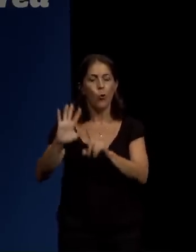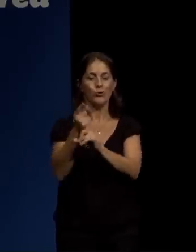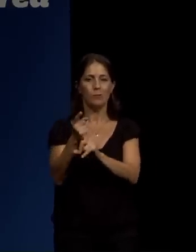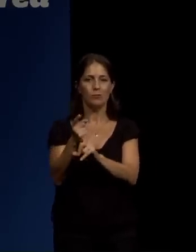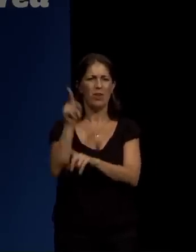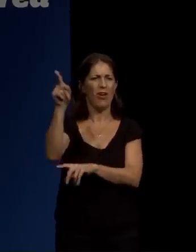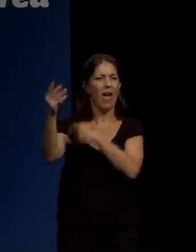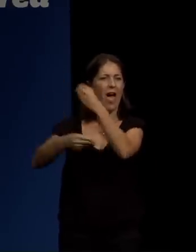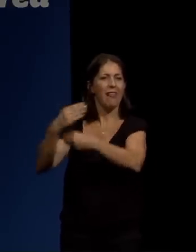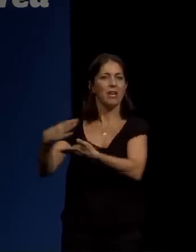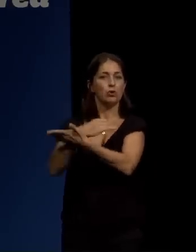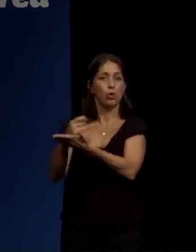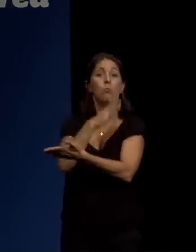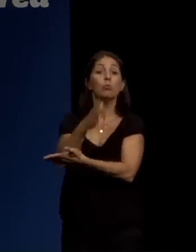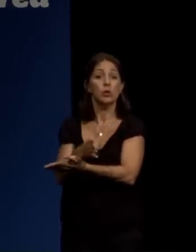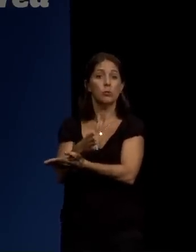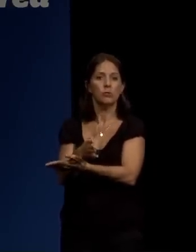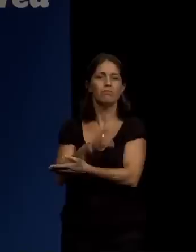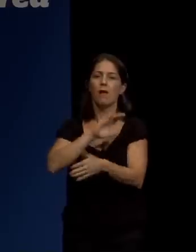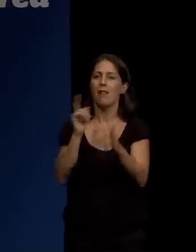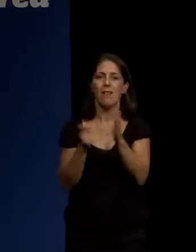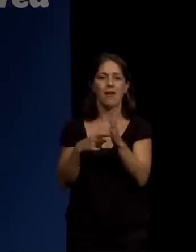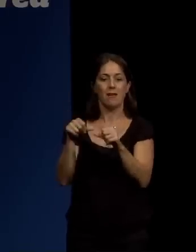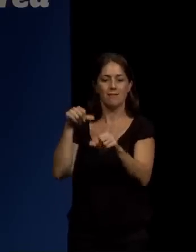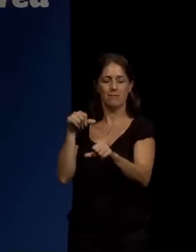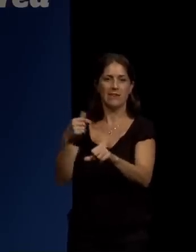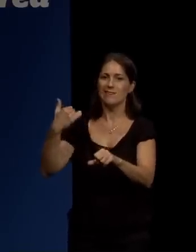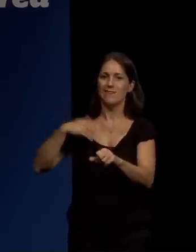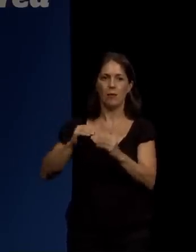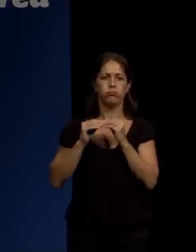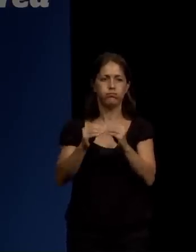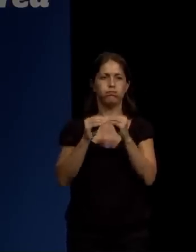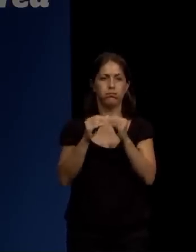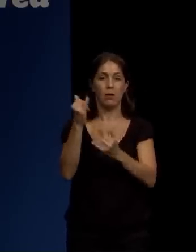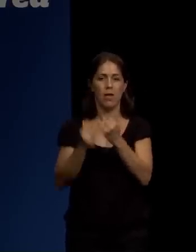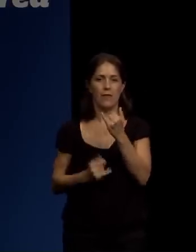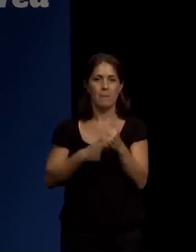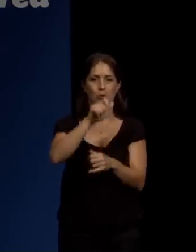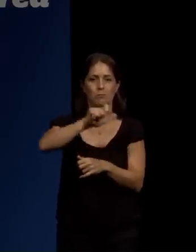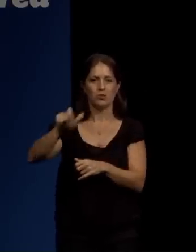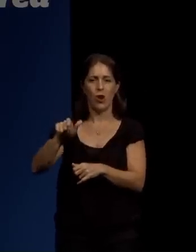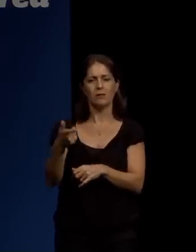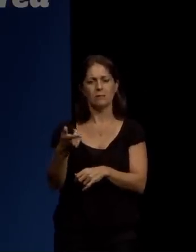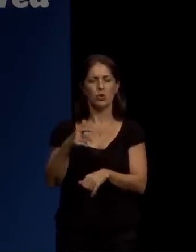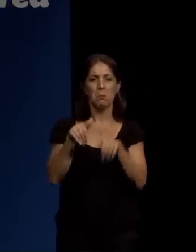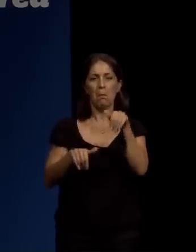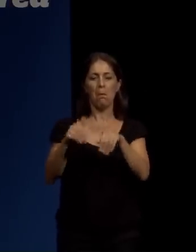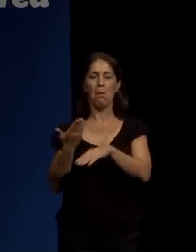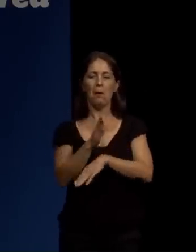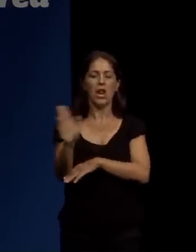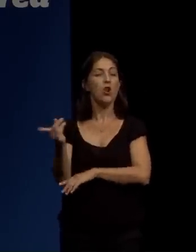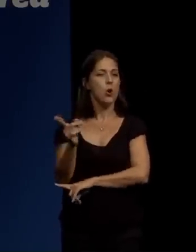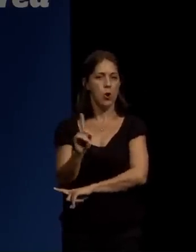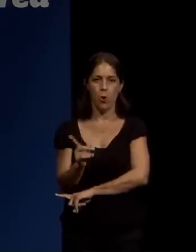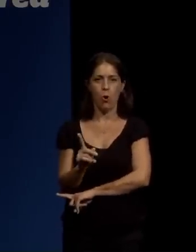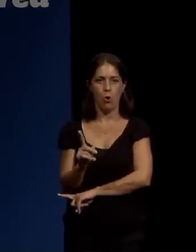Por qué? Porque as leis estaban feitas a medida de que non se presentaban as eleccións por uns monicreques que eran os que sí